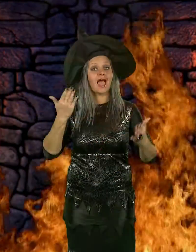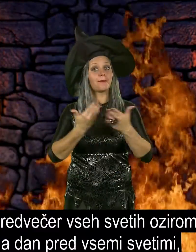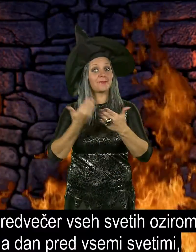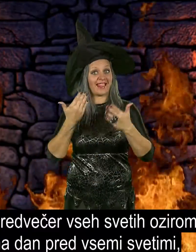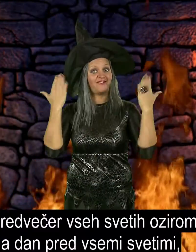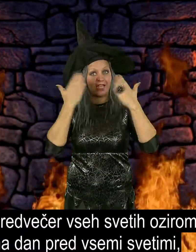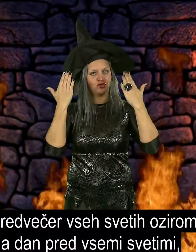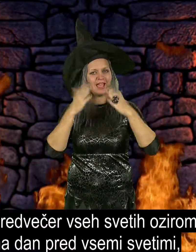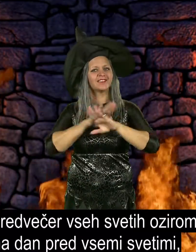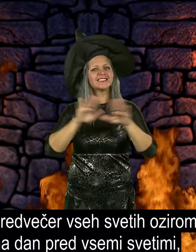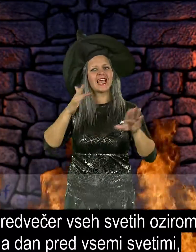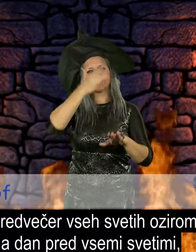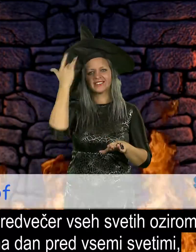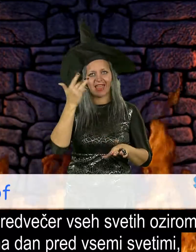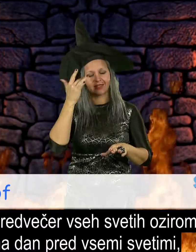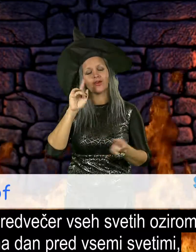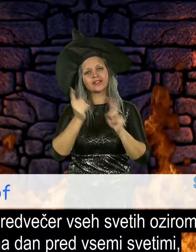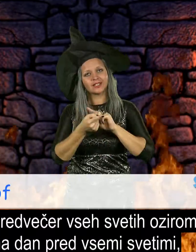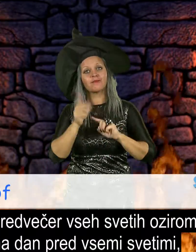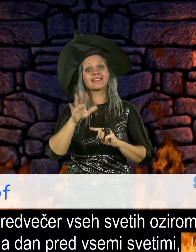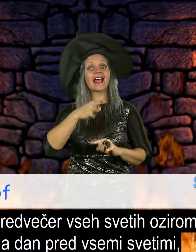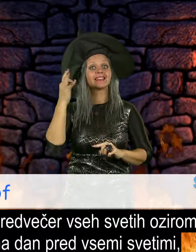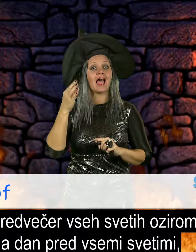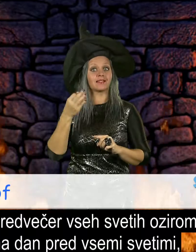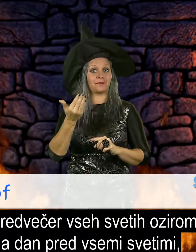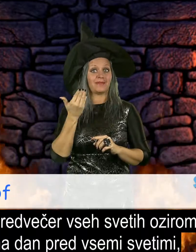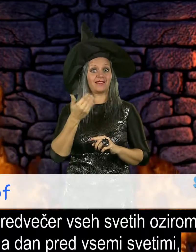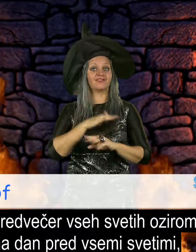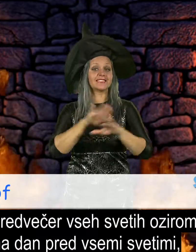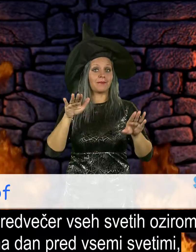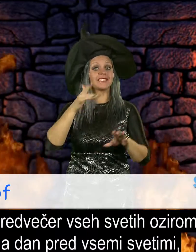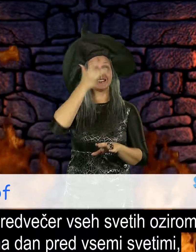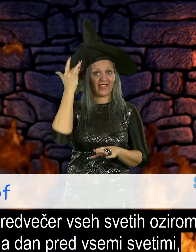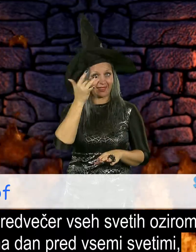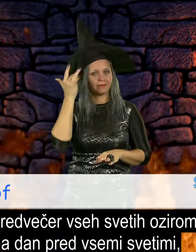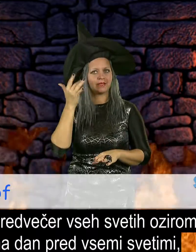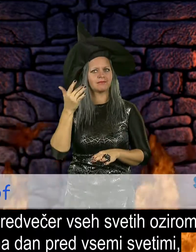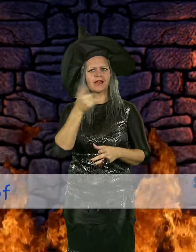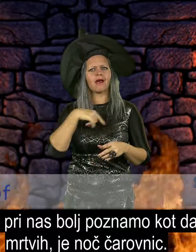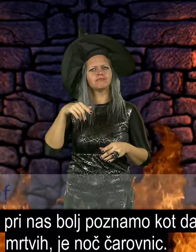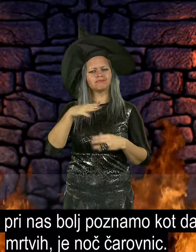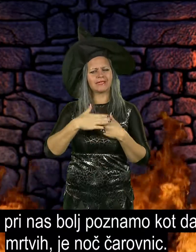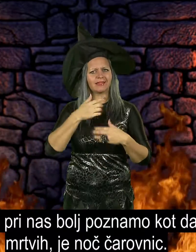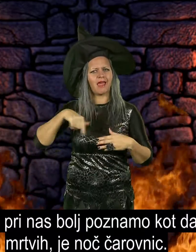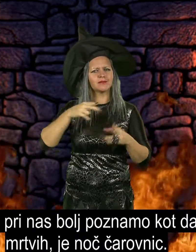Na predvečerju vseh svetih oziroma na dan pred vsemi svetimi, ki ga pri nas bolj poznamo kot dan mrtvih, je